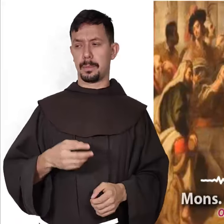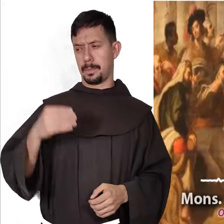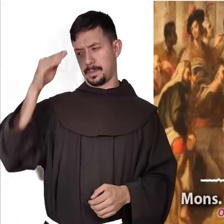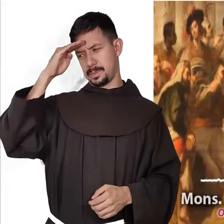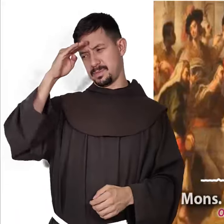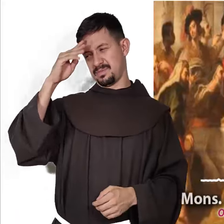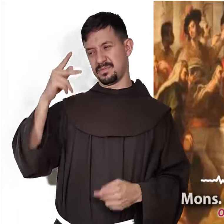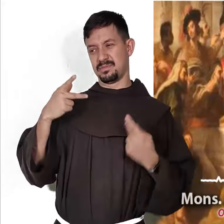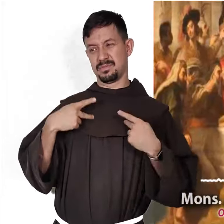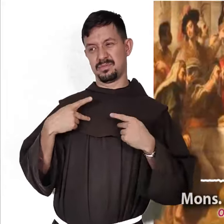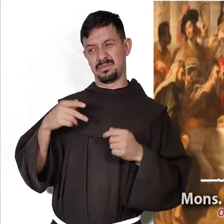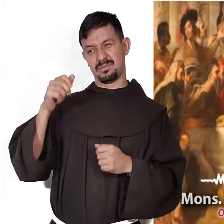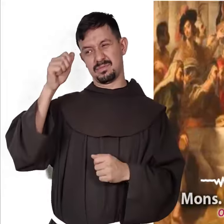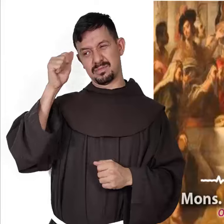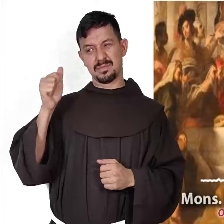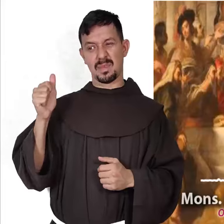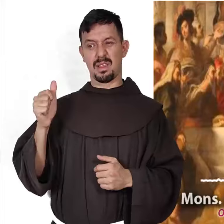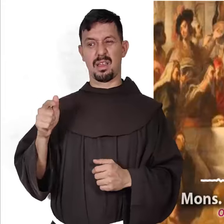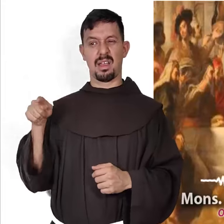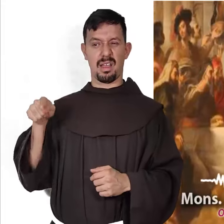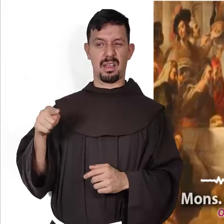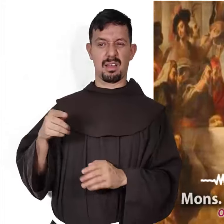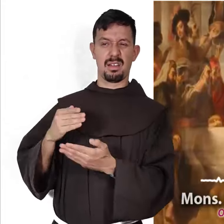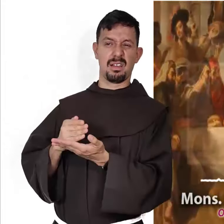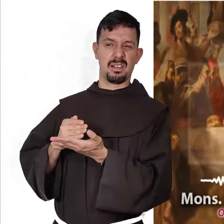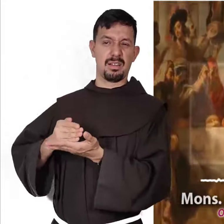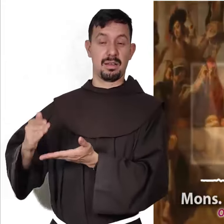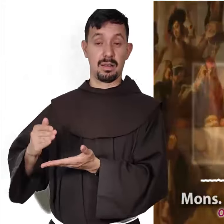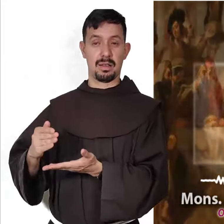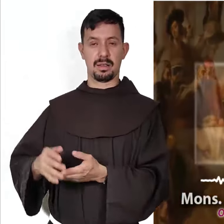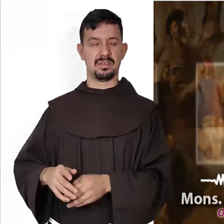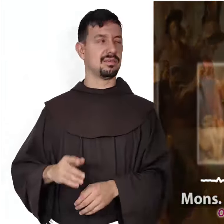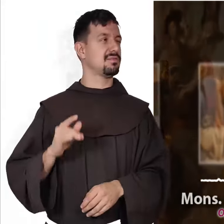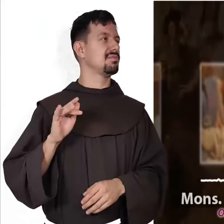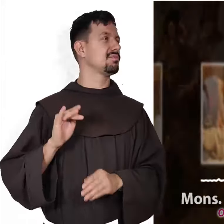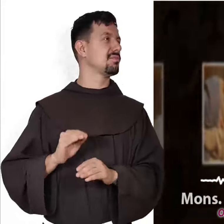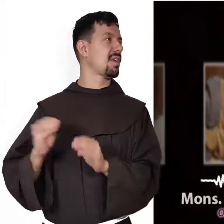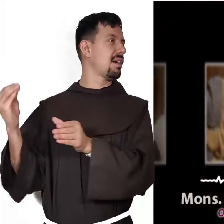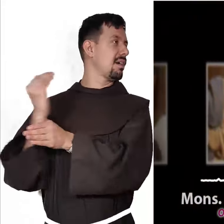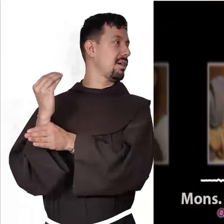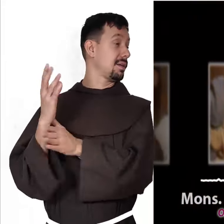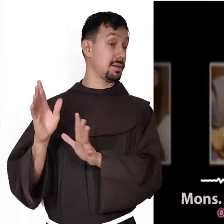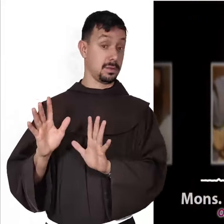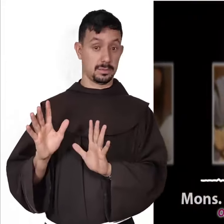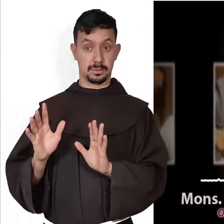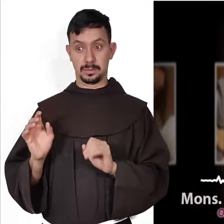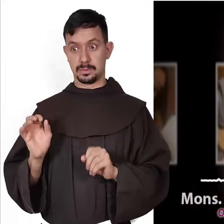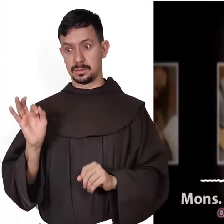sino simplemente sospechosas, les hacemos el vacío, las tratamos con